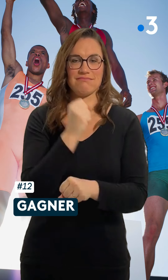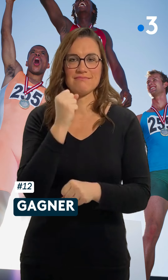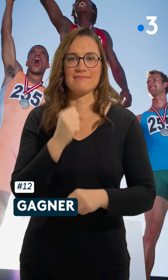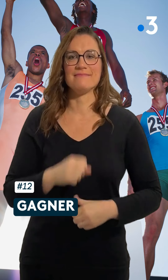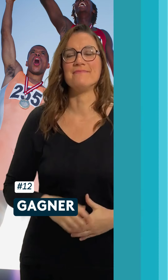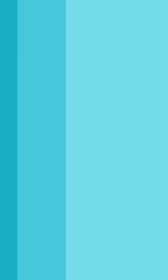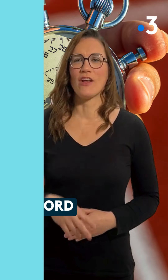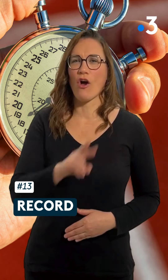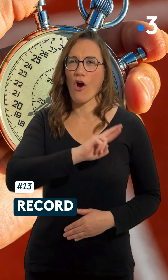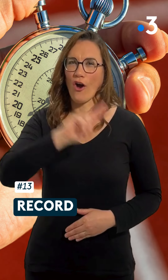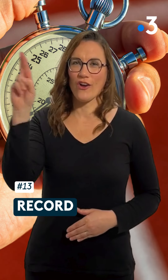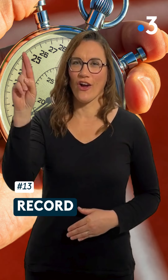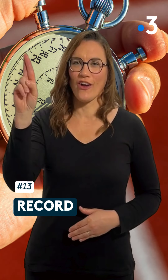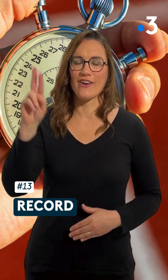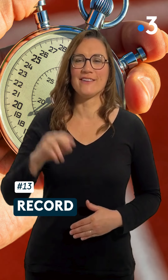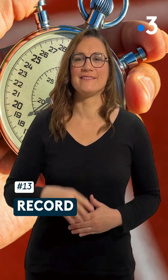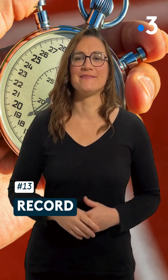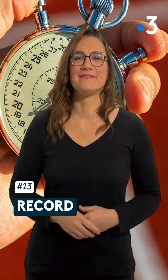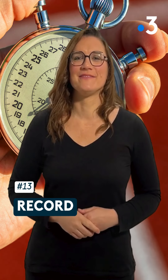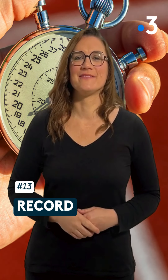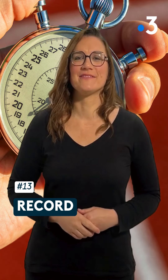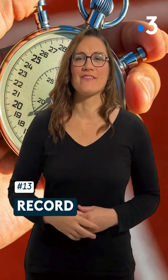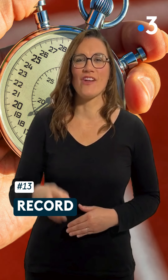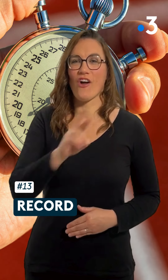Gagner. Record.